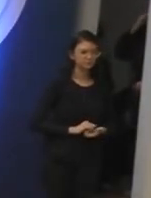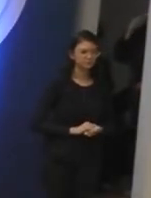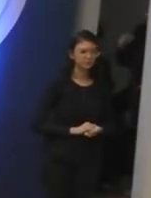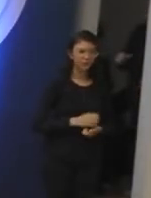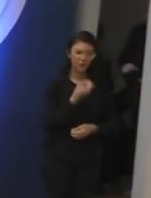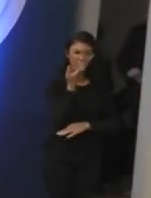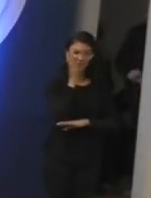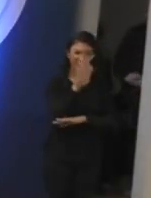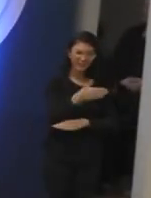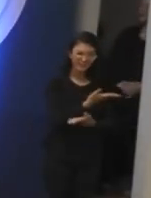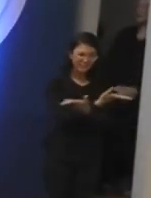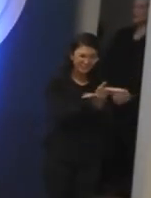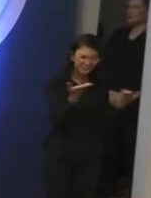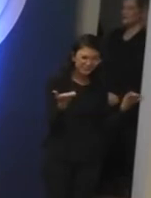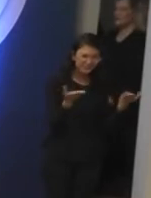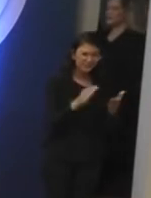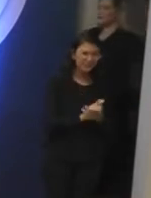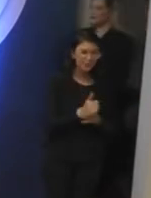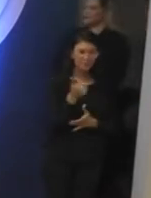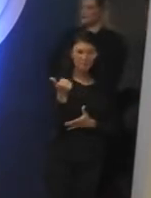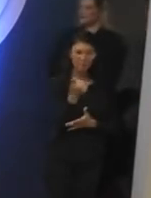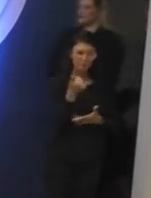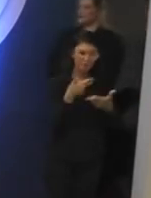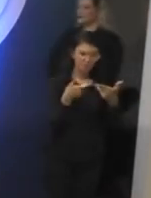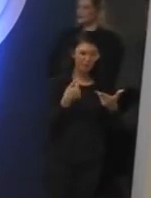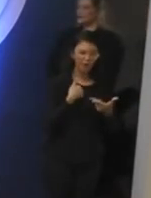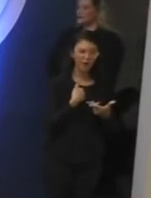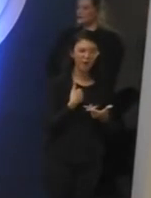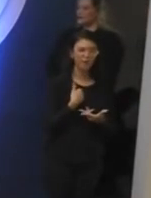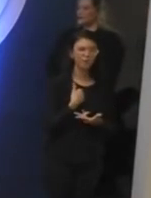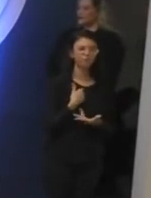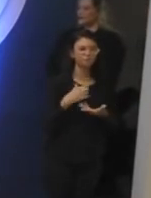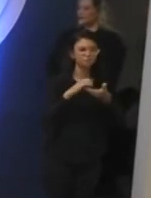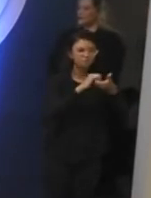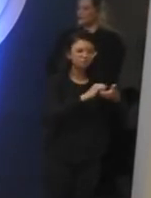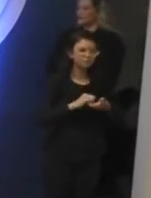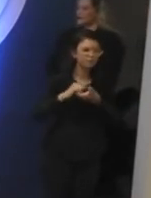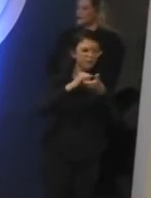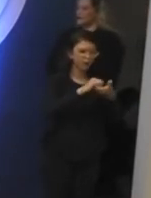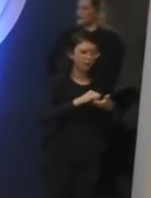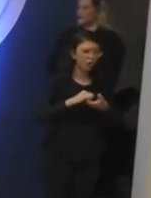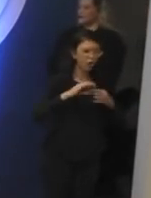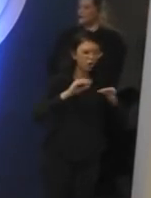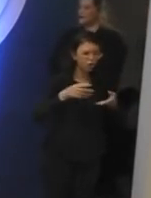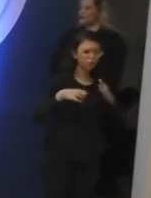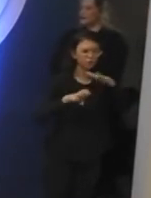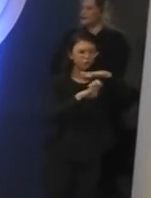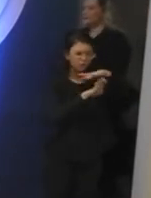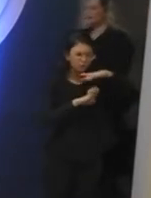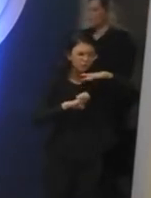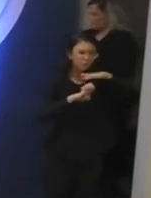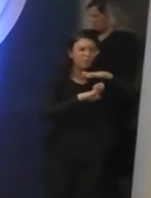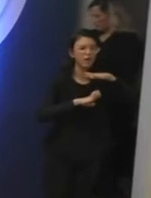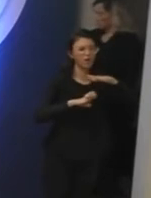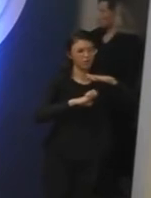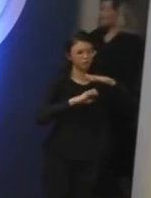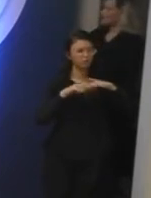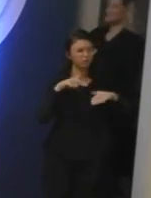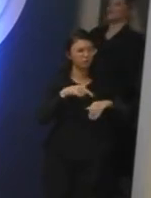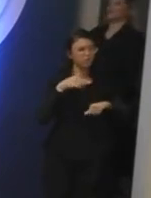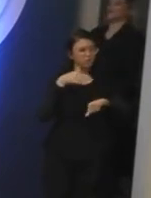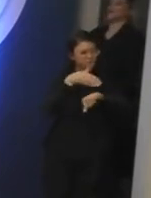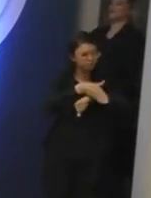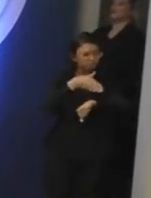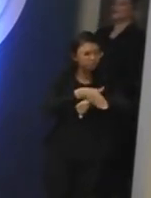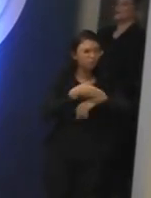Boa tarde a todos. Em primeiro lugar, eu queria cumprimentar a todas as distribuidoras e permissionárias que estão aqui hoje